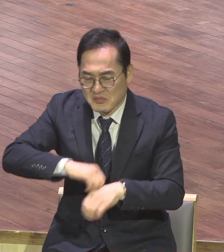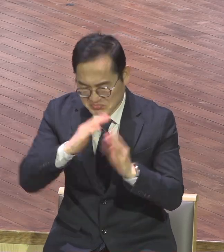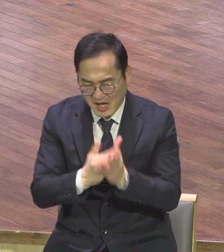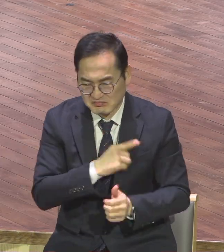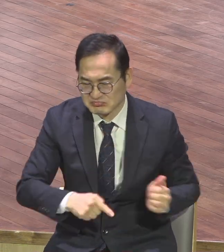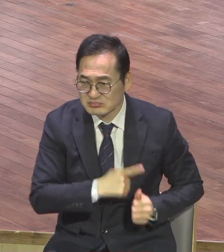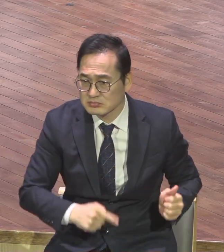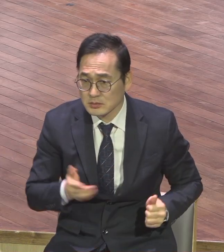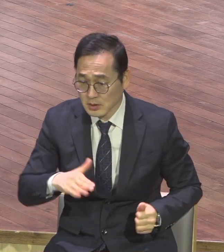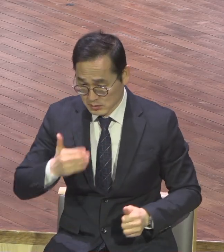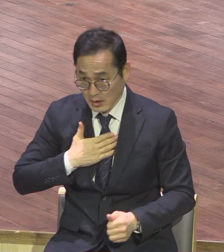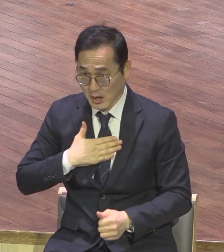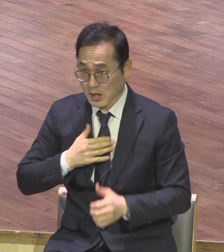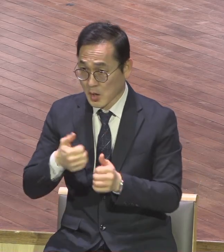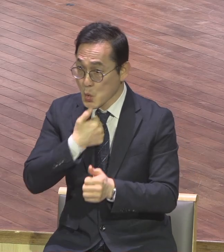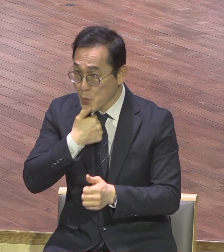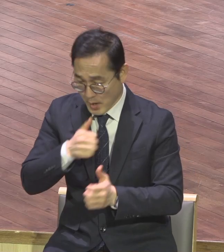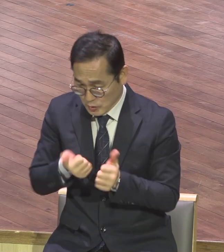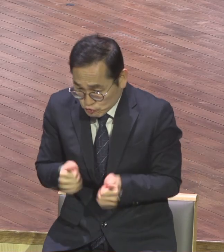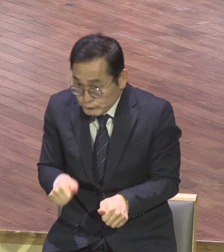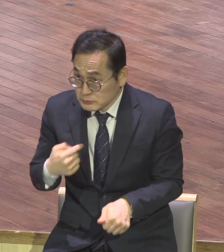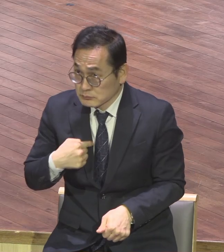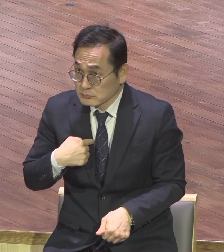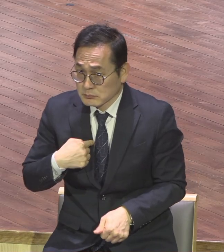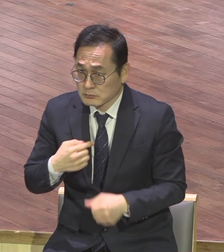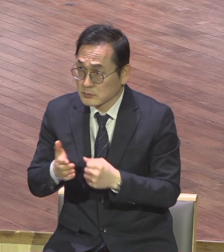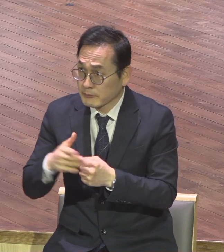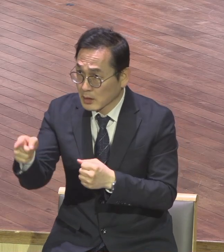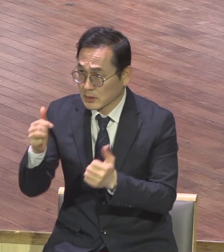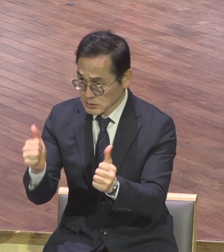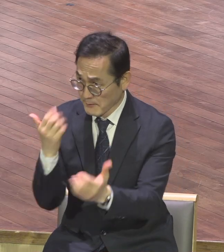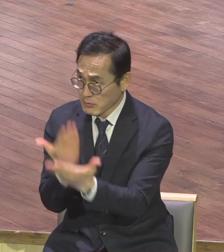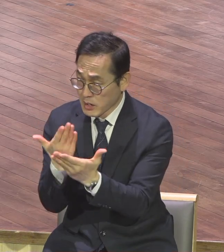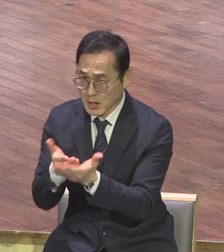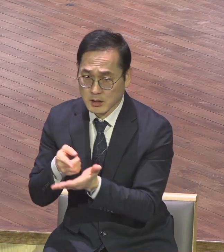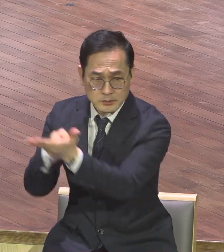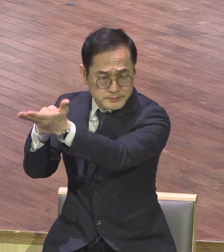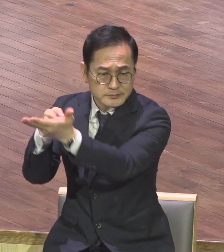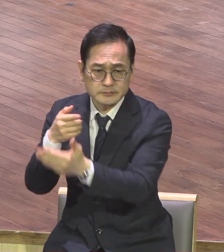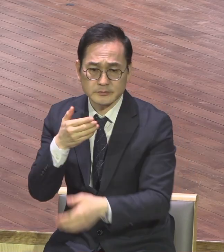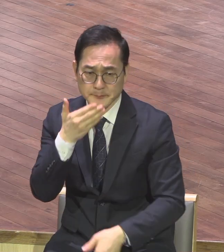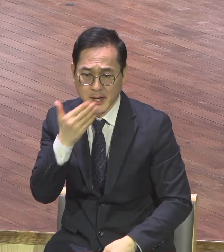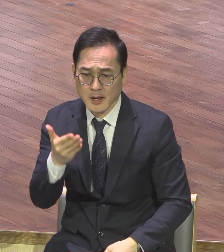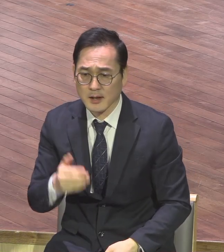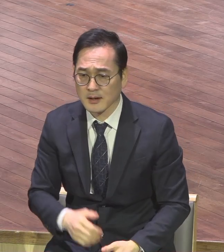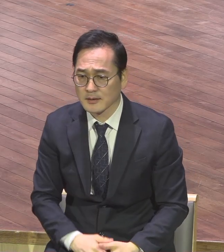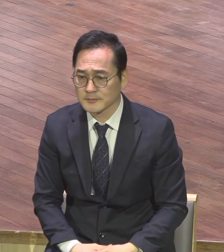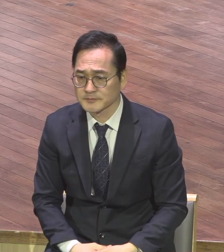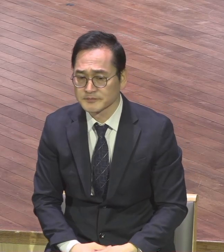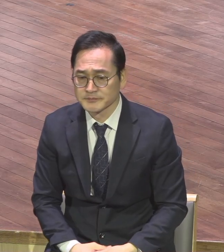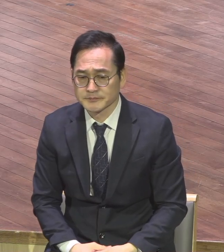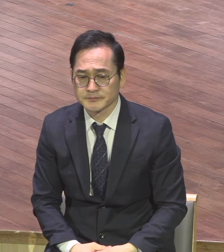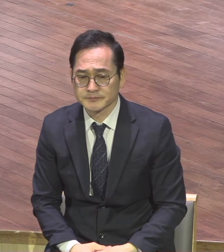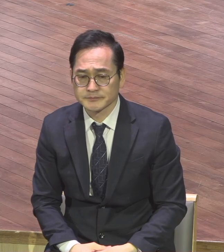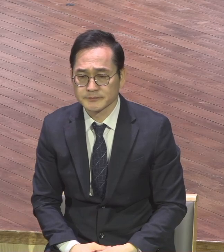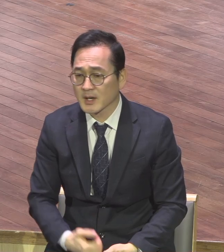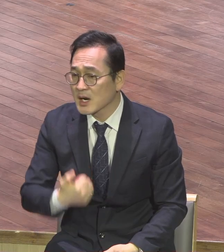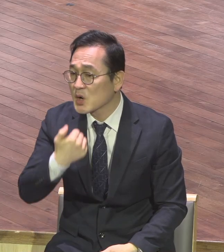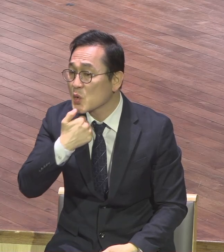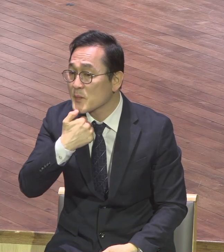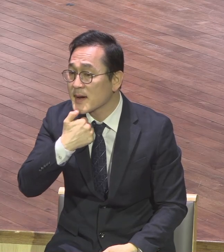시민권을 가진 바울이 이것을 활용을 해서 로마 황제에게 상소한 것입니다. 당시 이